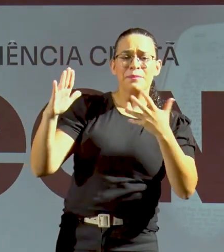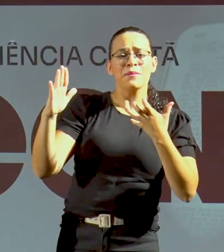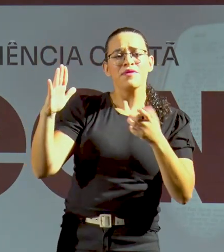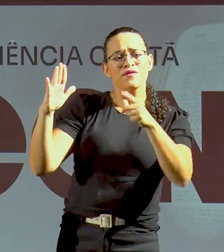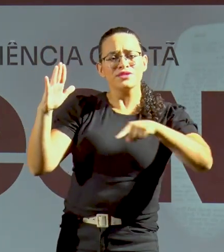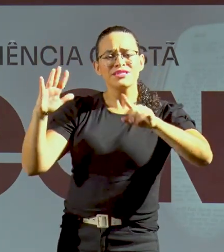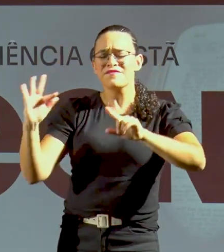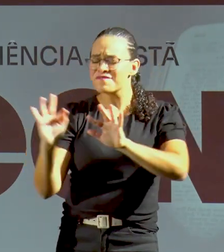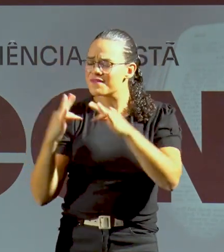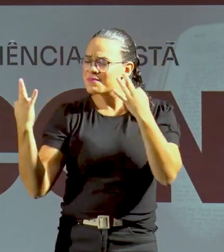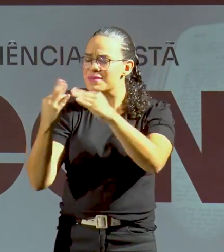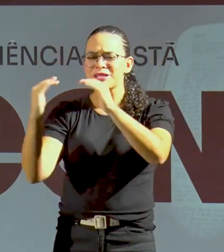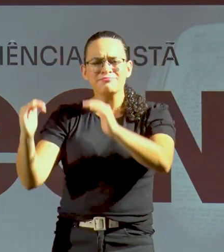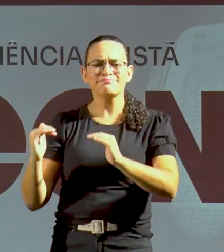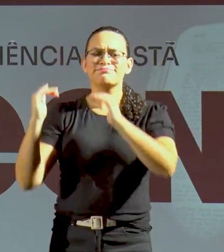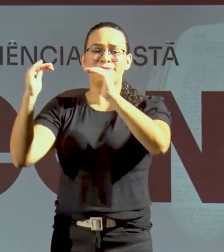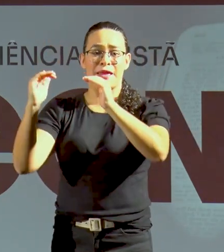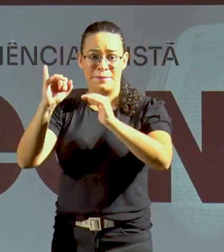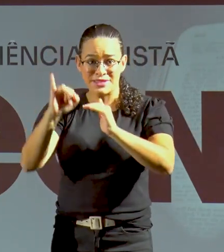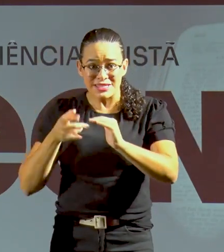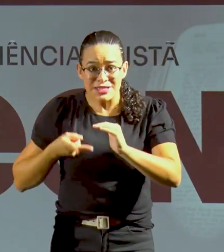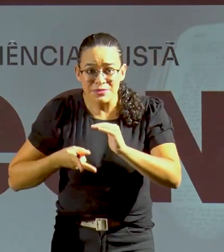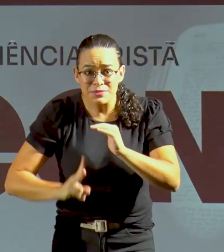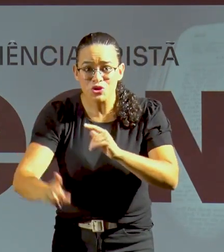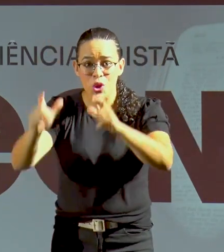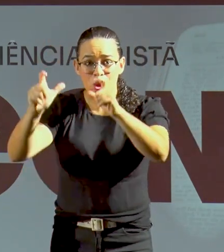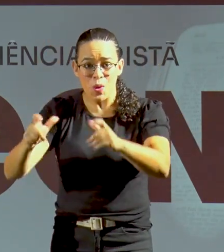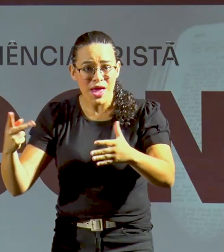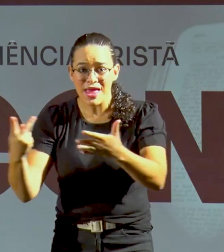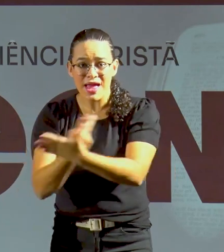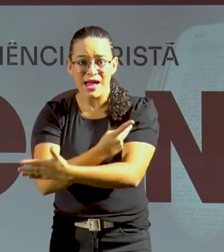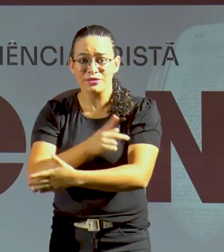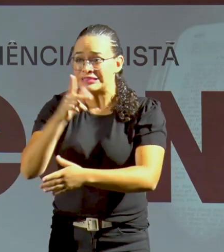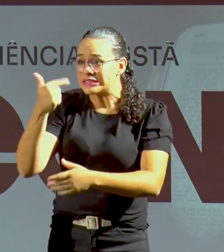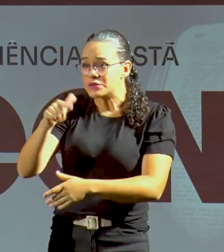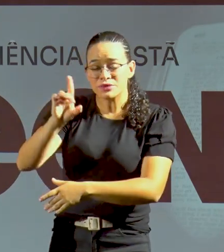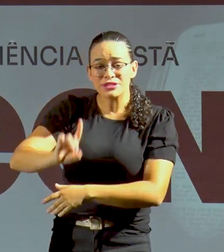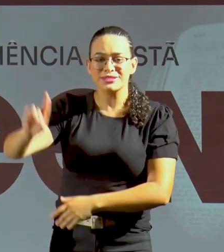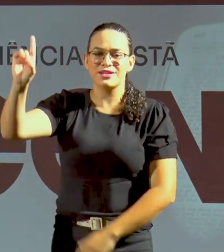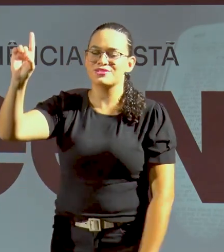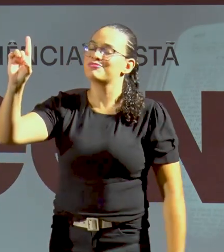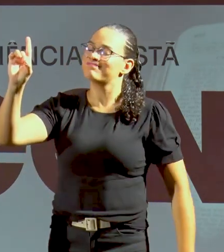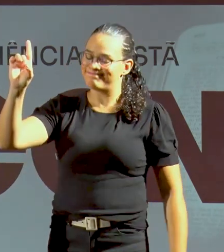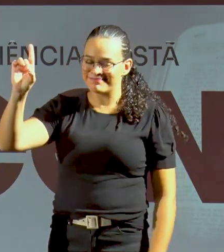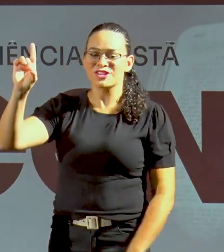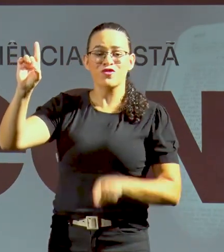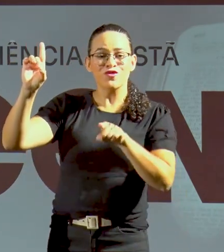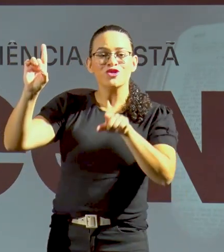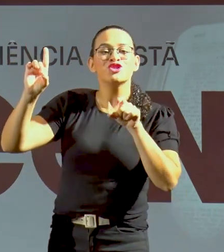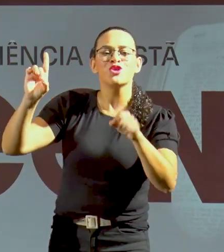mas em Moabe você não colherá algo diferente do que ele meleque colheu morte